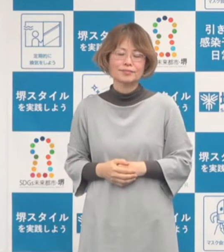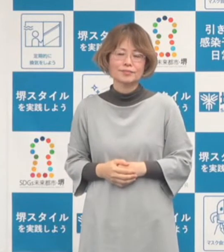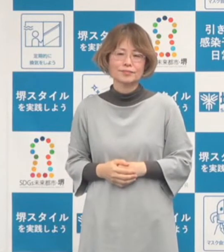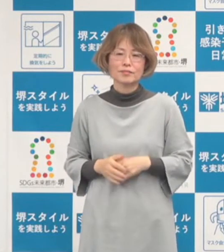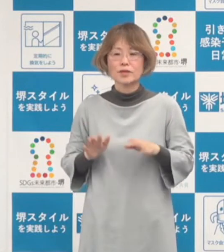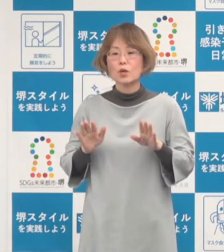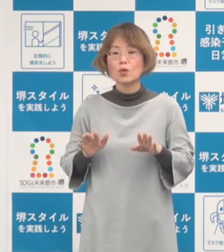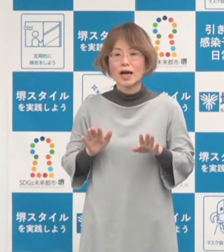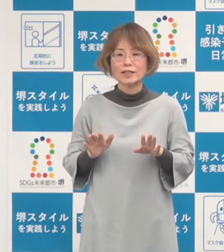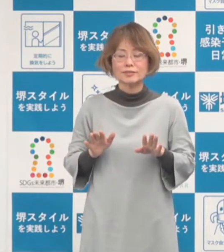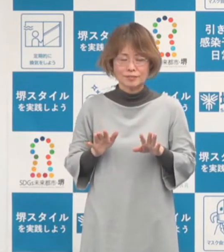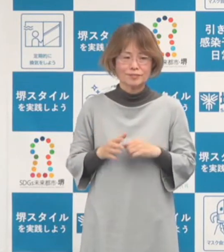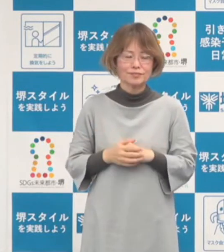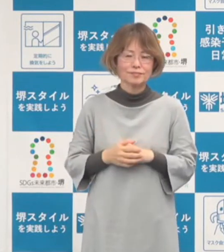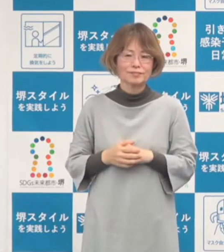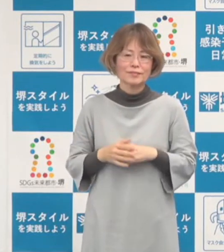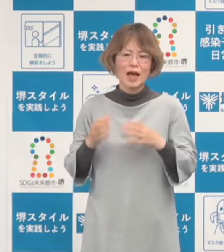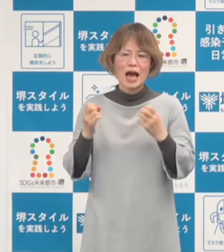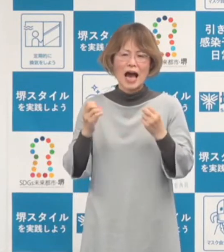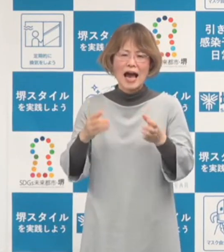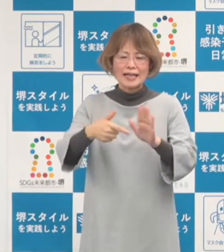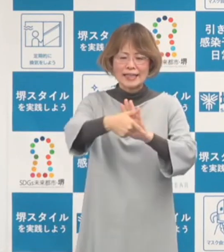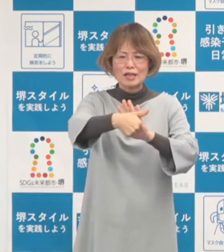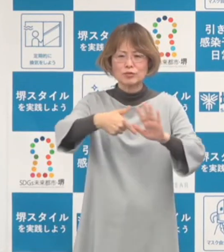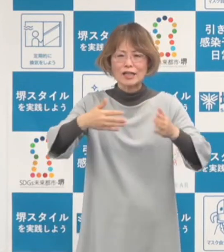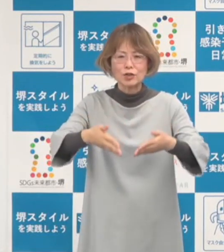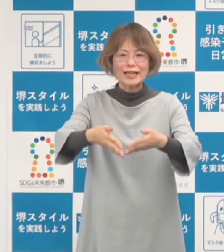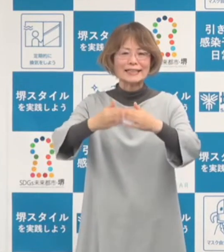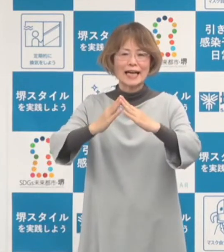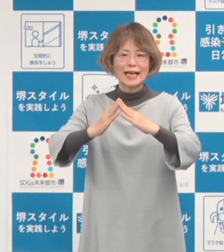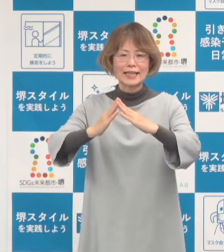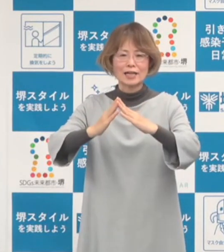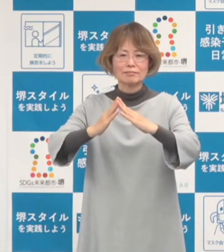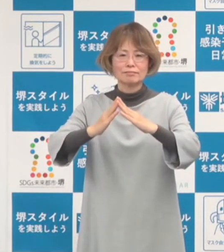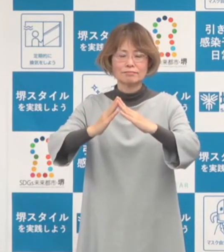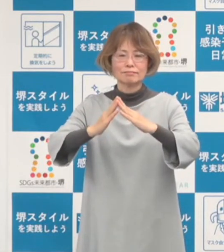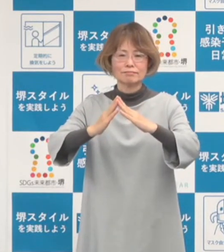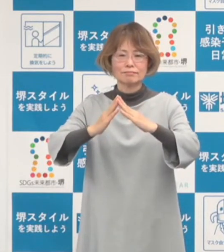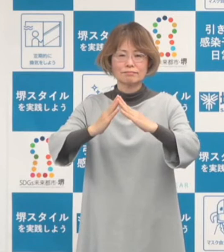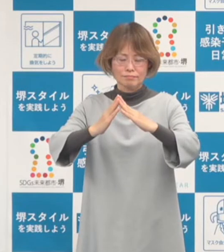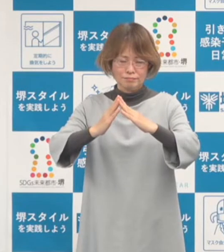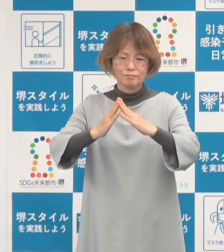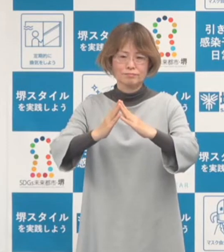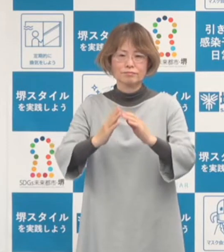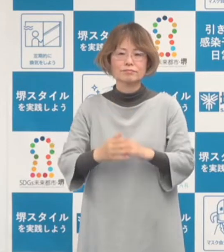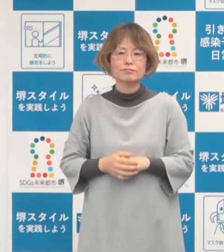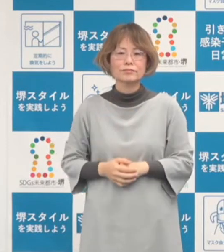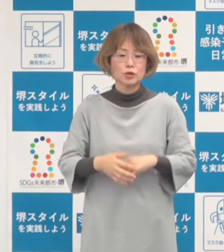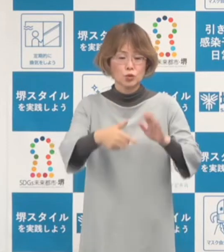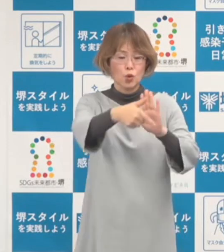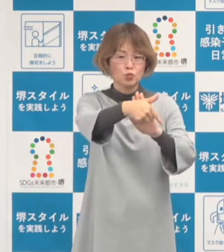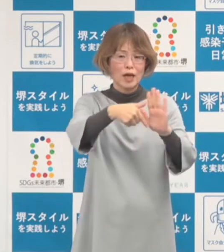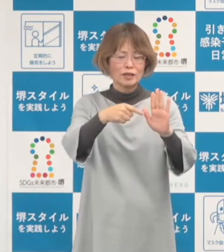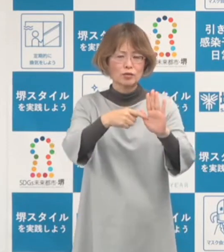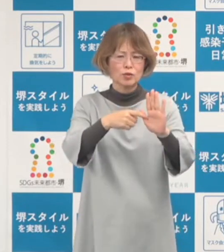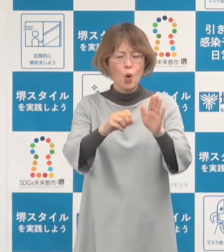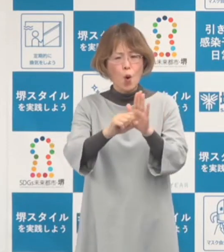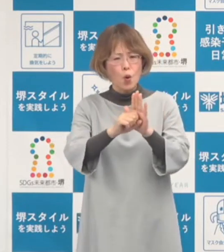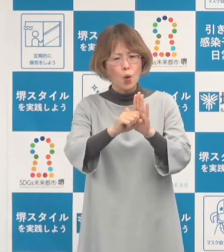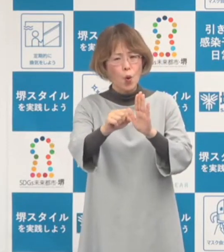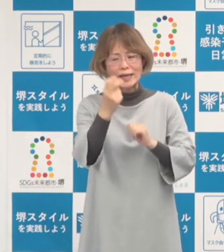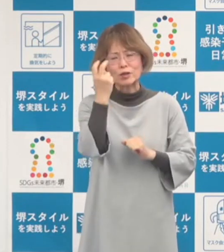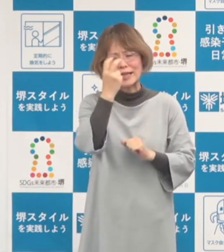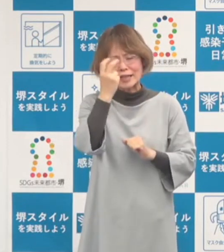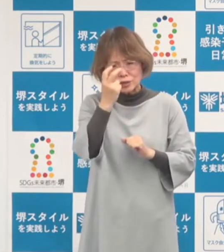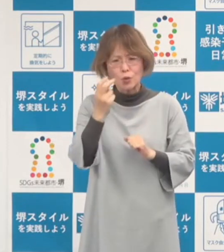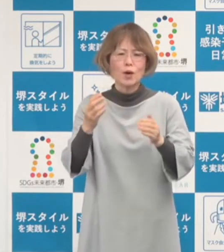この新たにブランドを立ち上げていますので、そのブランドの効果検証はしなくてはいけ